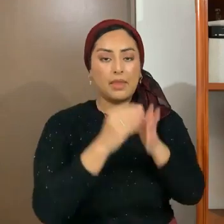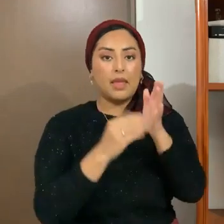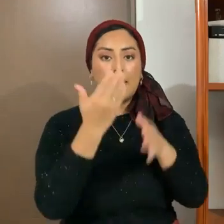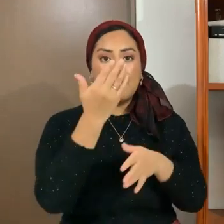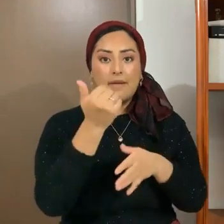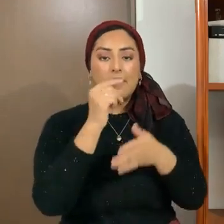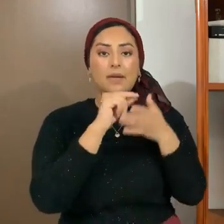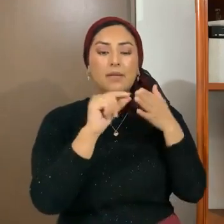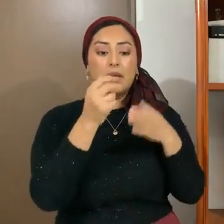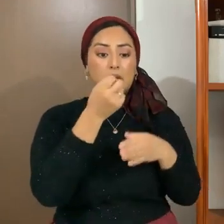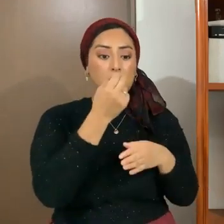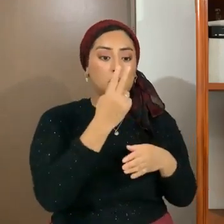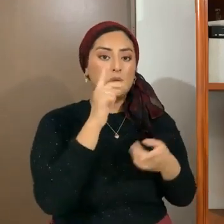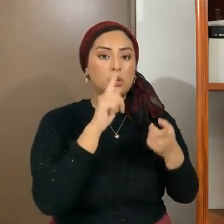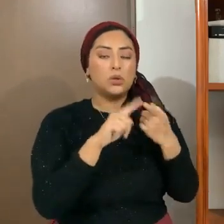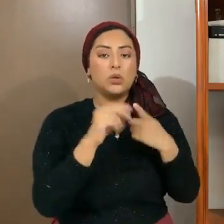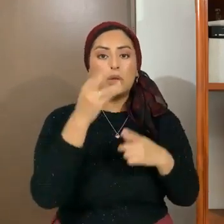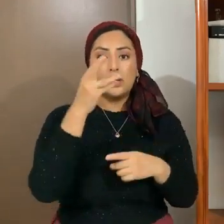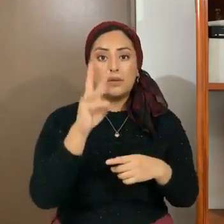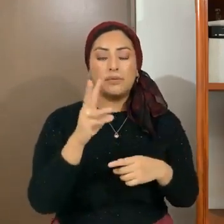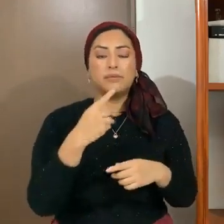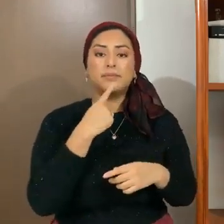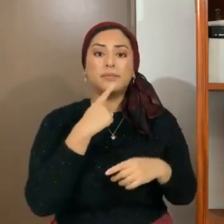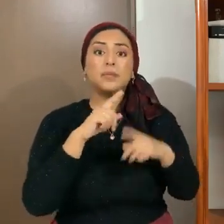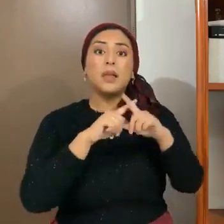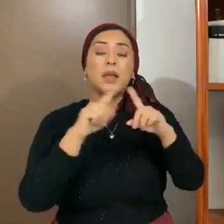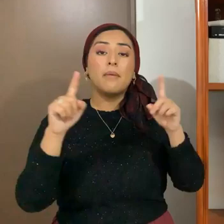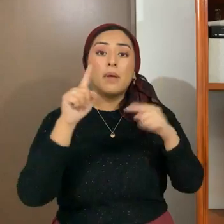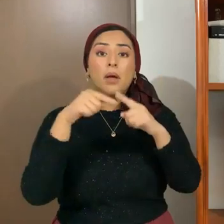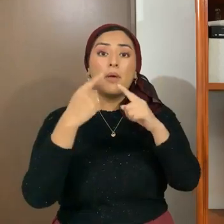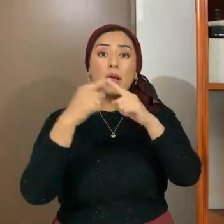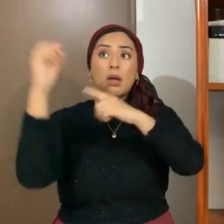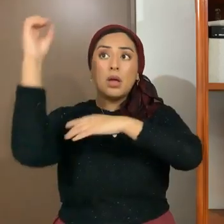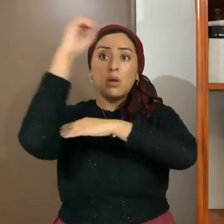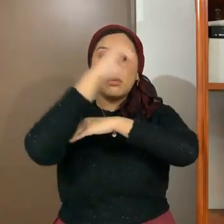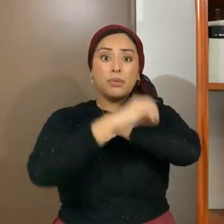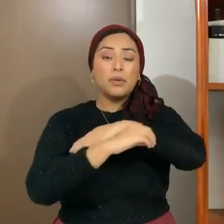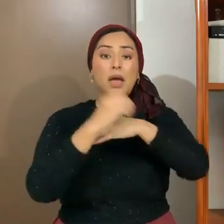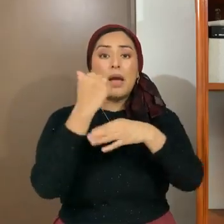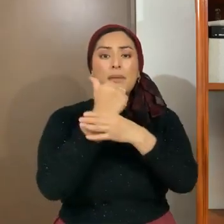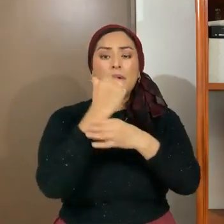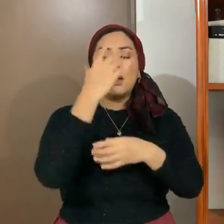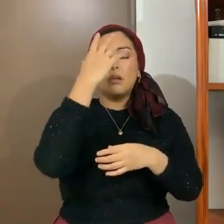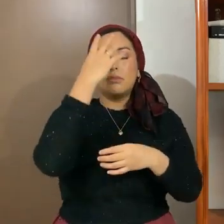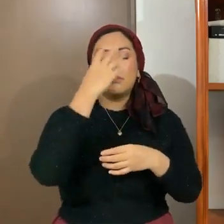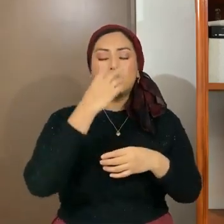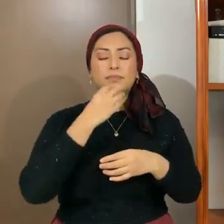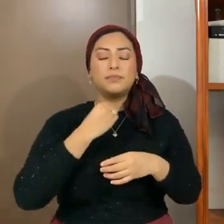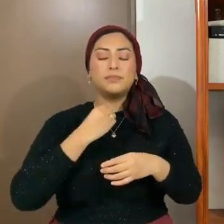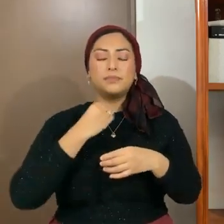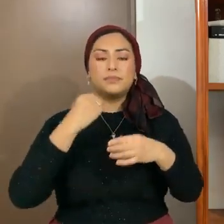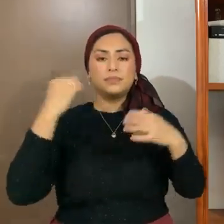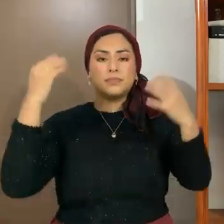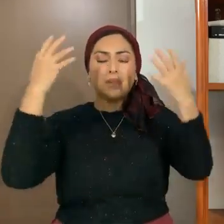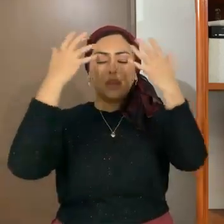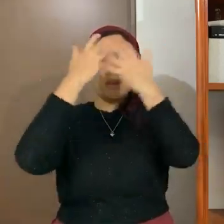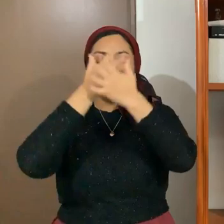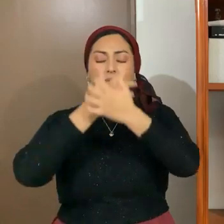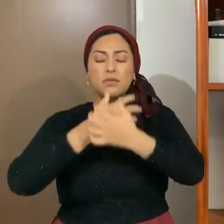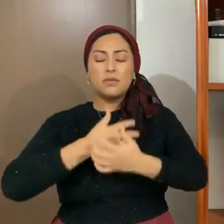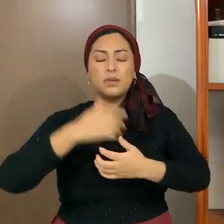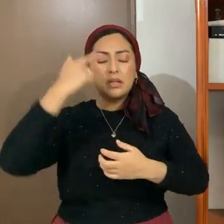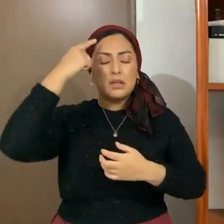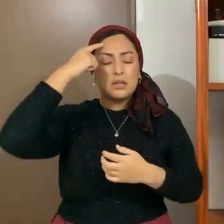15, versos 12 al 16, dice: Mas a la caída del sol sobrecogió el sueño a Abraham, y aquí que el temor de una grande oscuridad cayó sobre